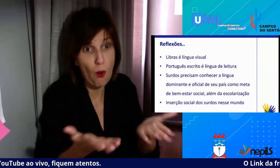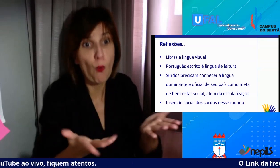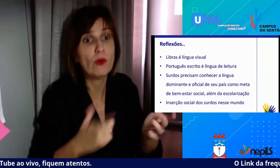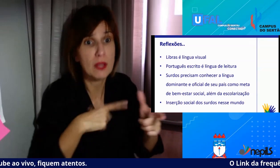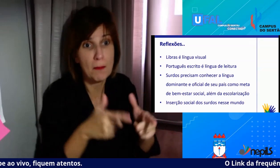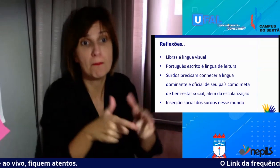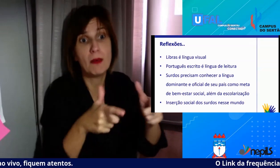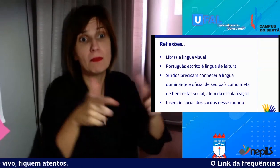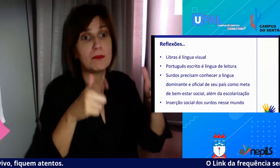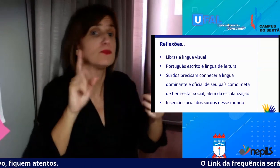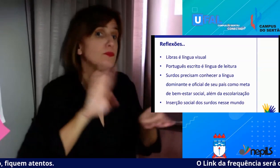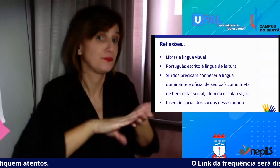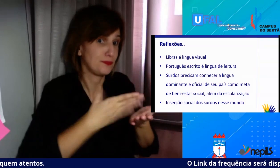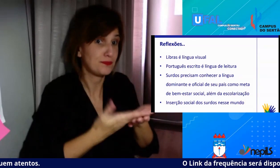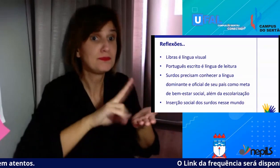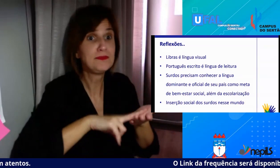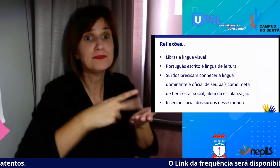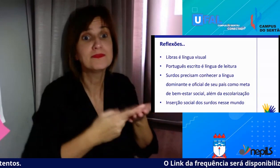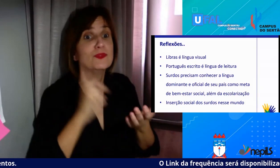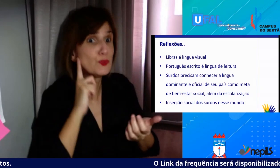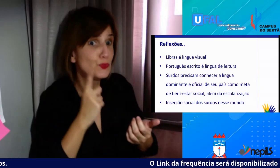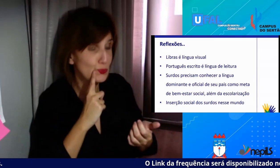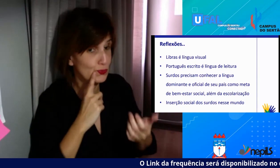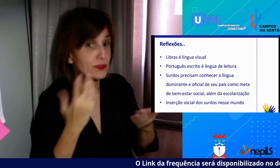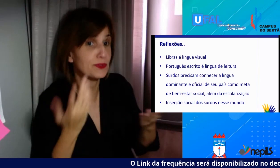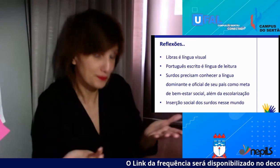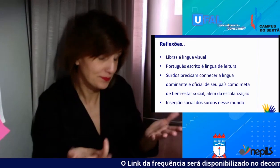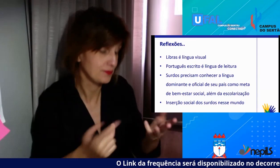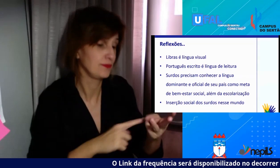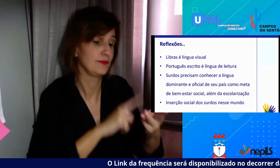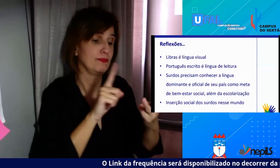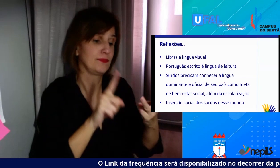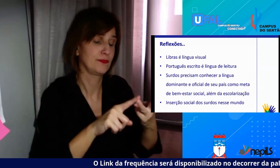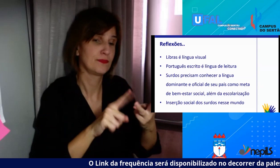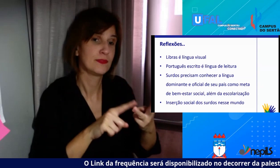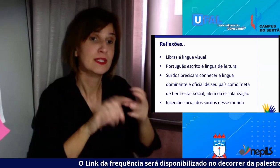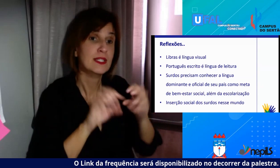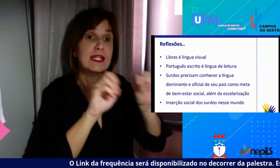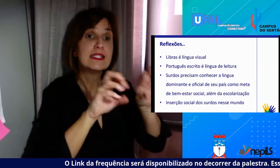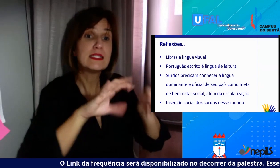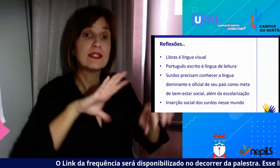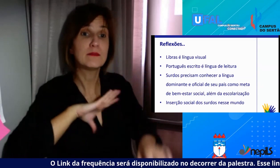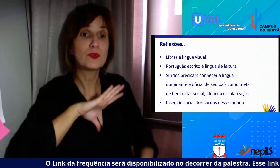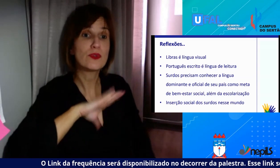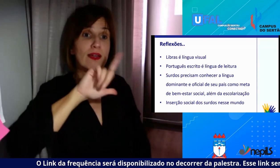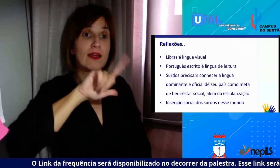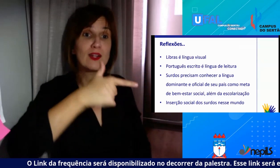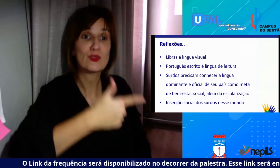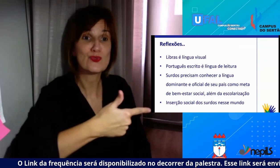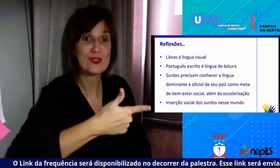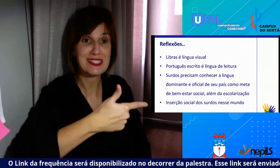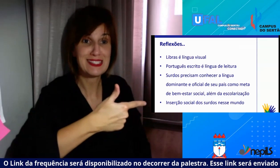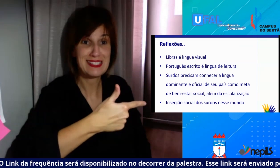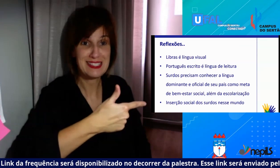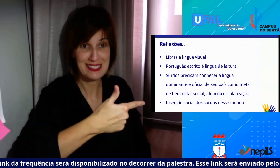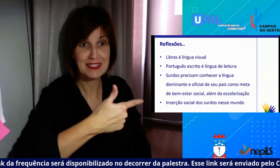intérpretes, tradutores, surdos também podem, tem crescido muito o mercado de interpretação para pessoas